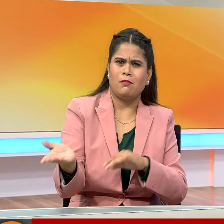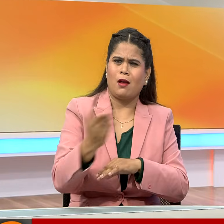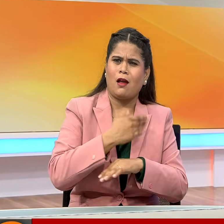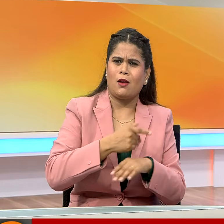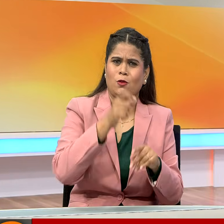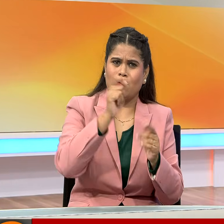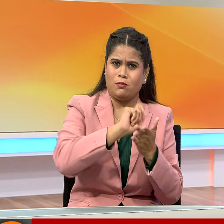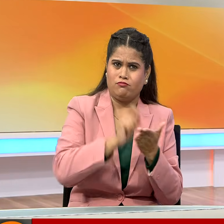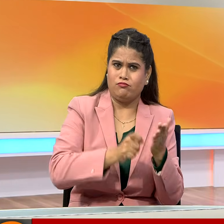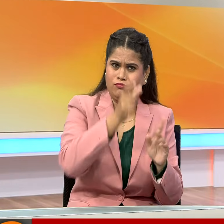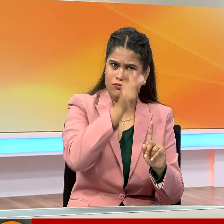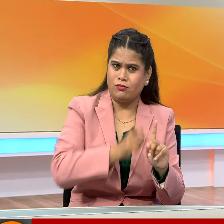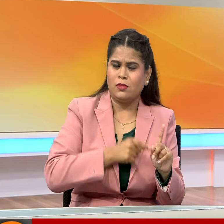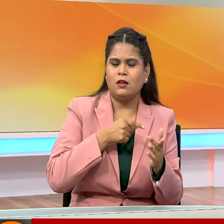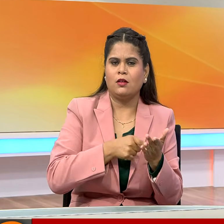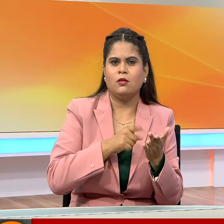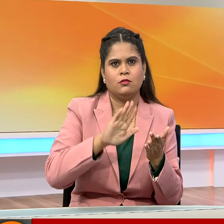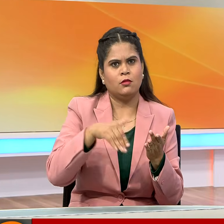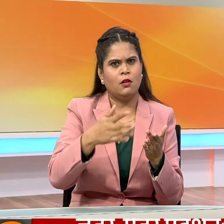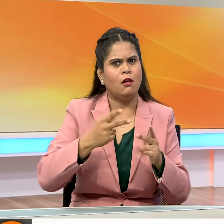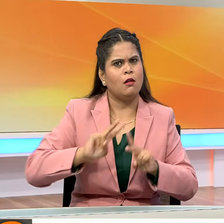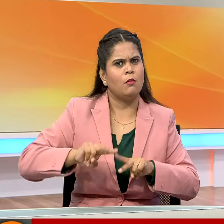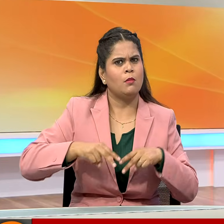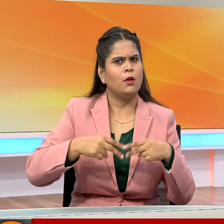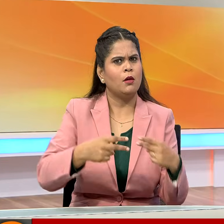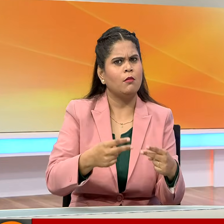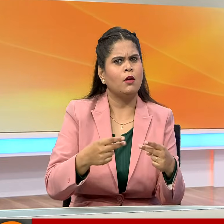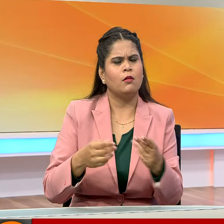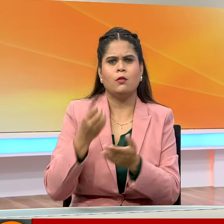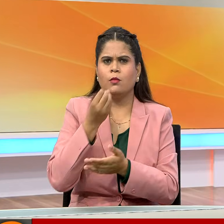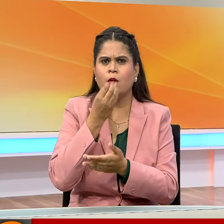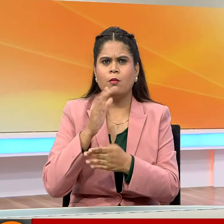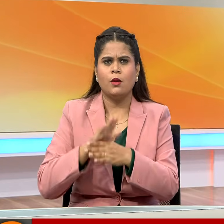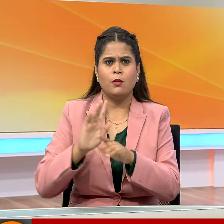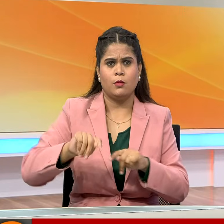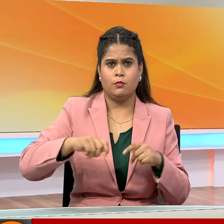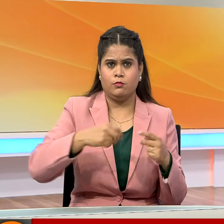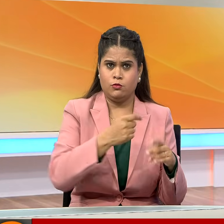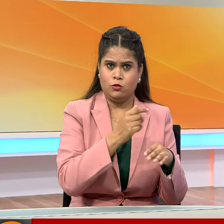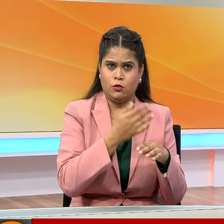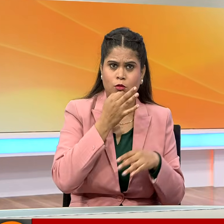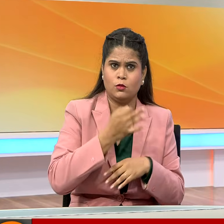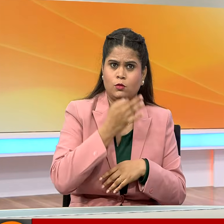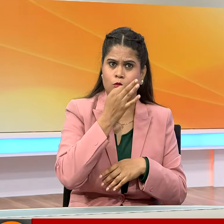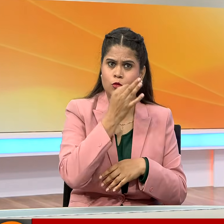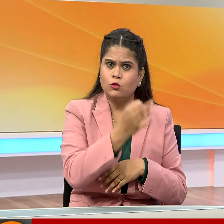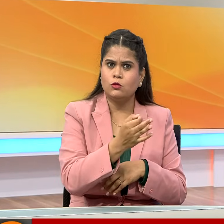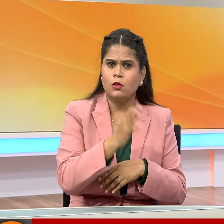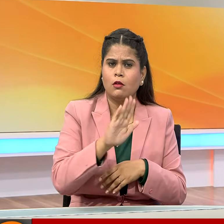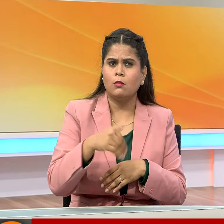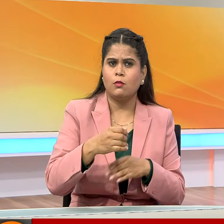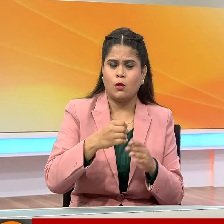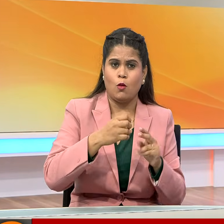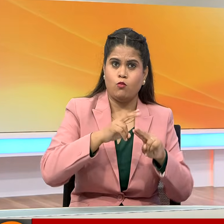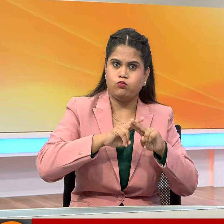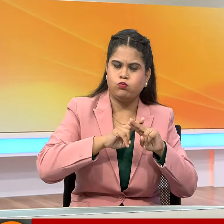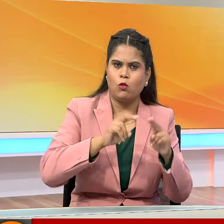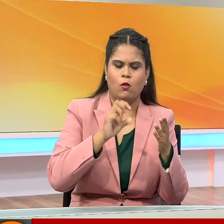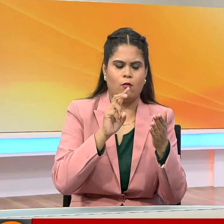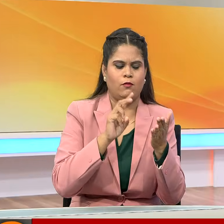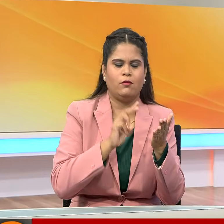थी। भाजपा सांसद ने कांग्रेस से सवाल किया कि उनके नेताओं के पास वंदे मातरम के पूरे संस्करण को गाने के